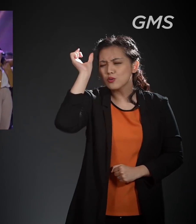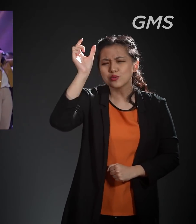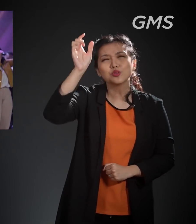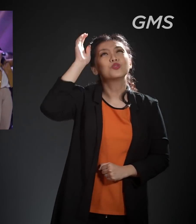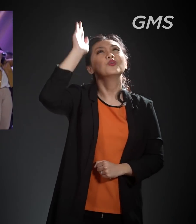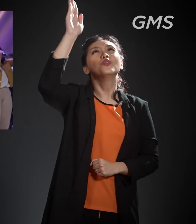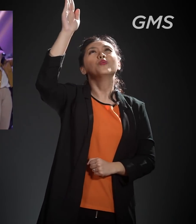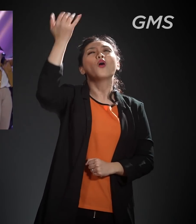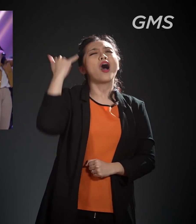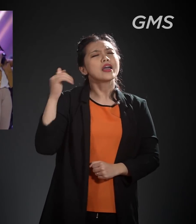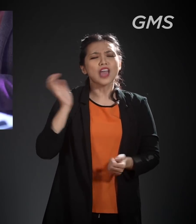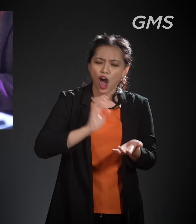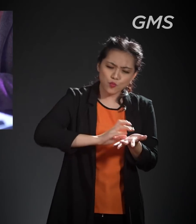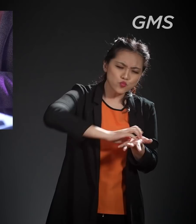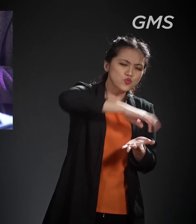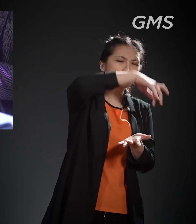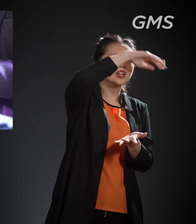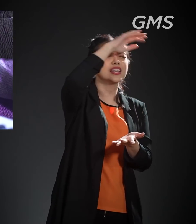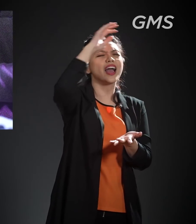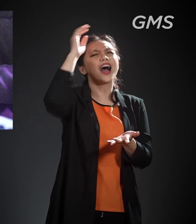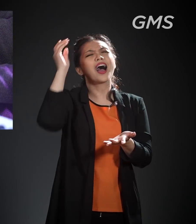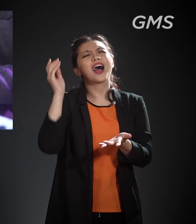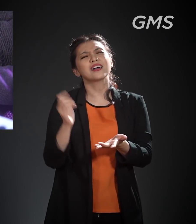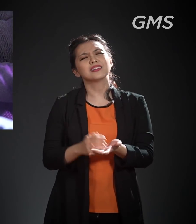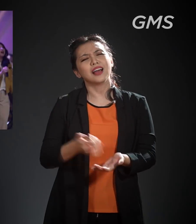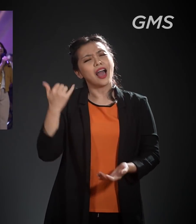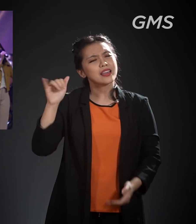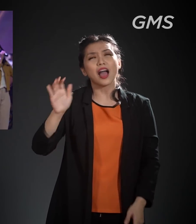hanya untukmu yang termulia,